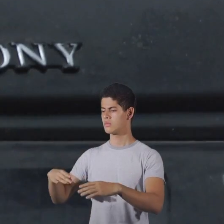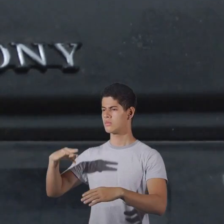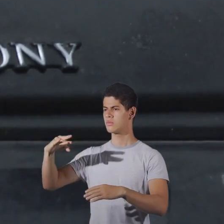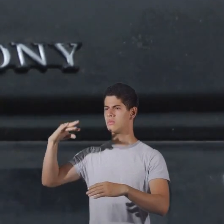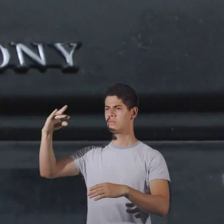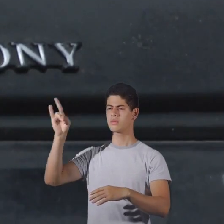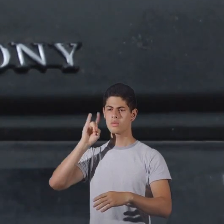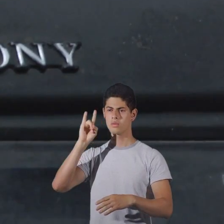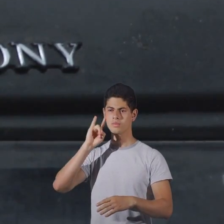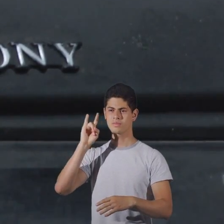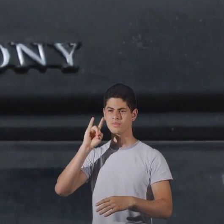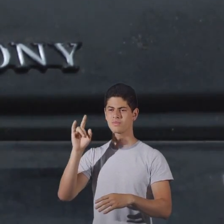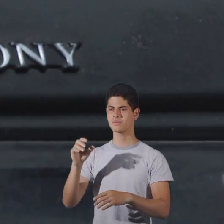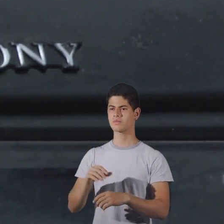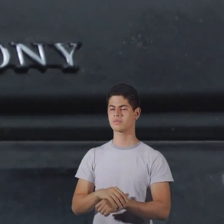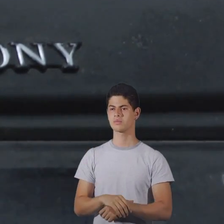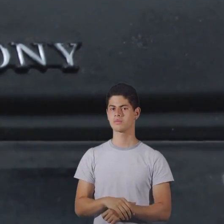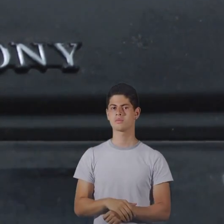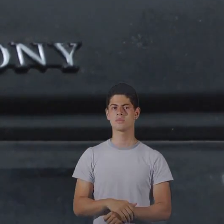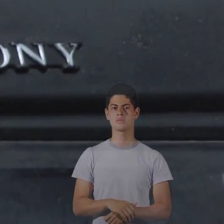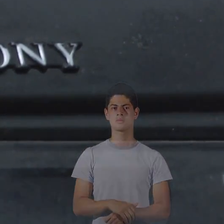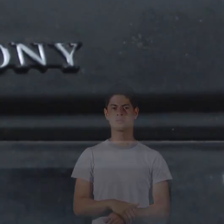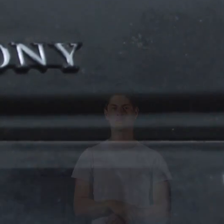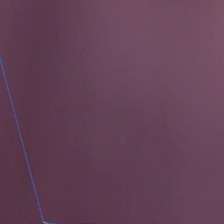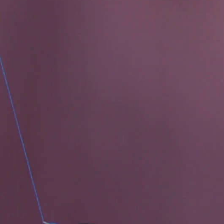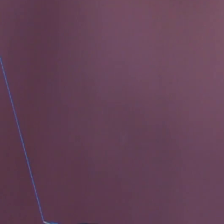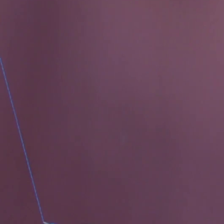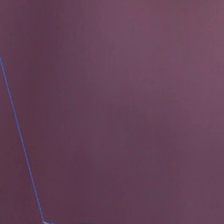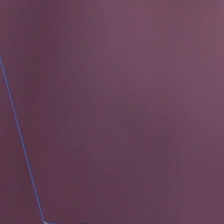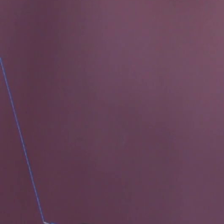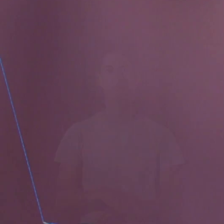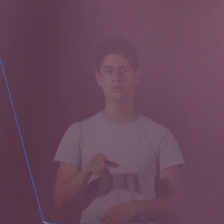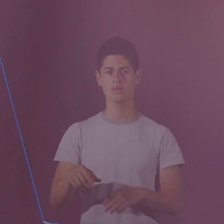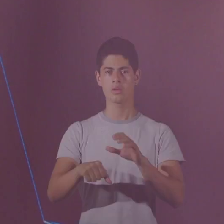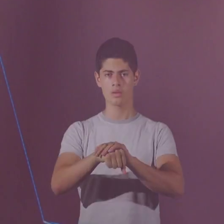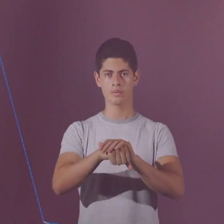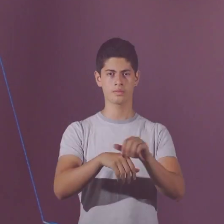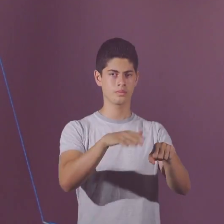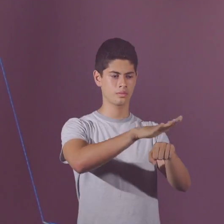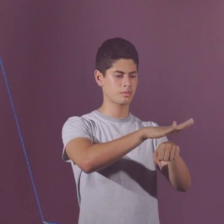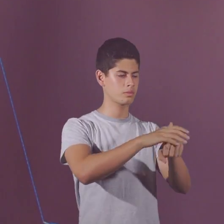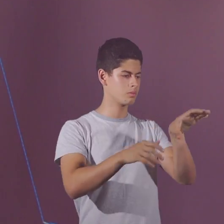equipo, a subirmele volumen al radio, ponerme música.